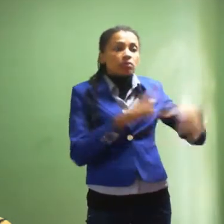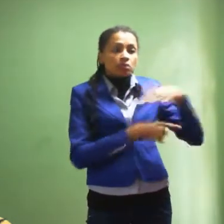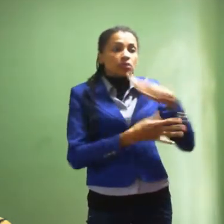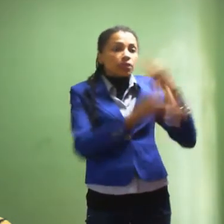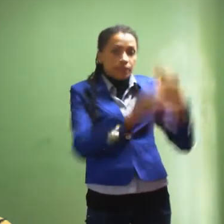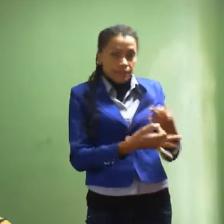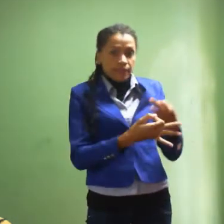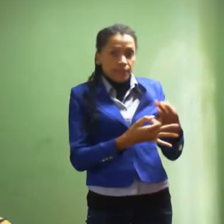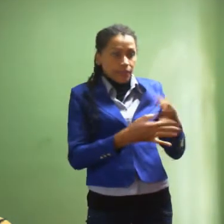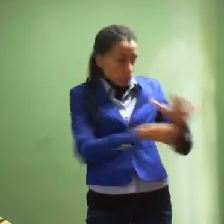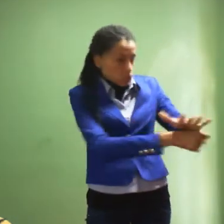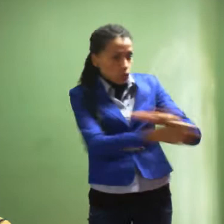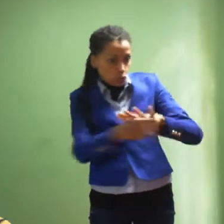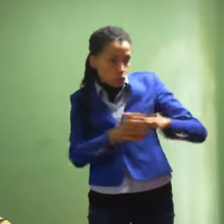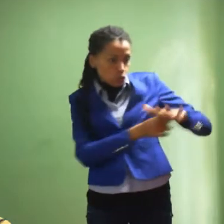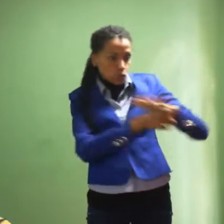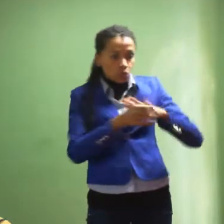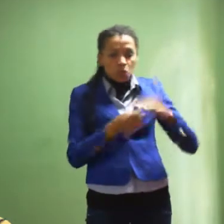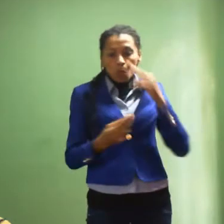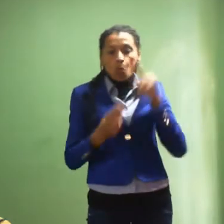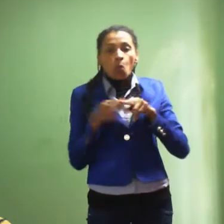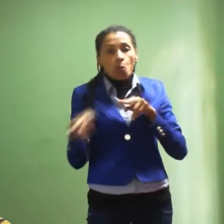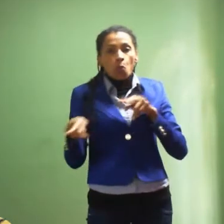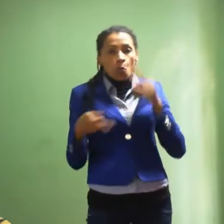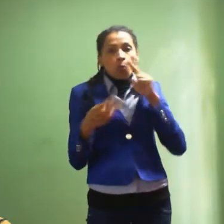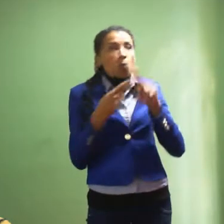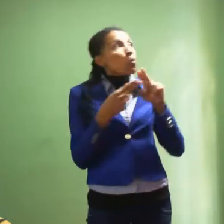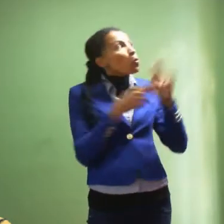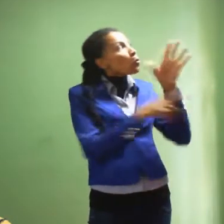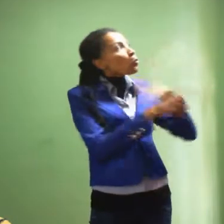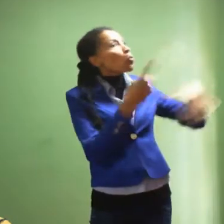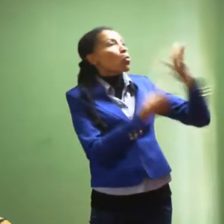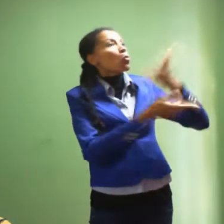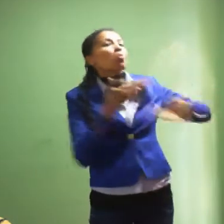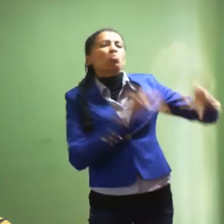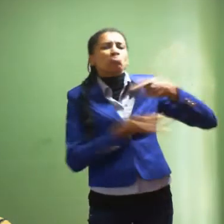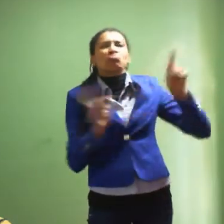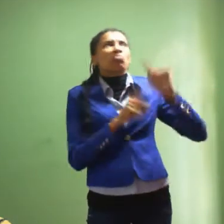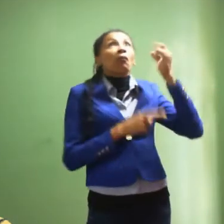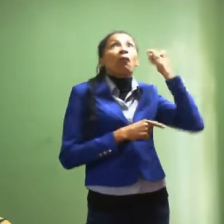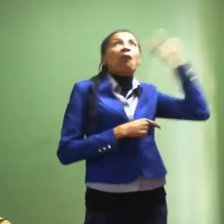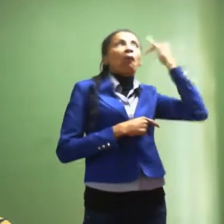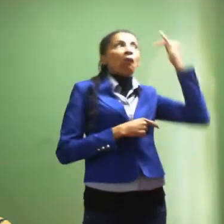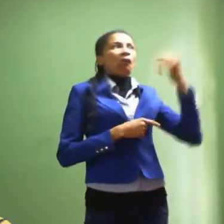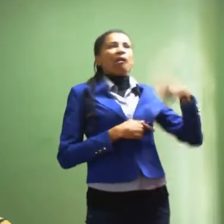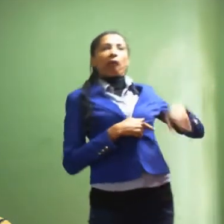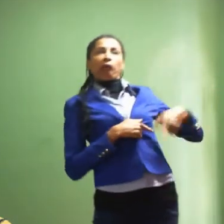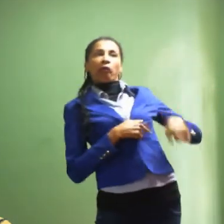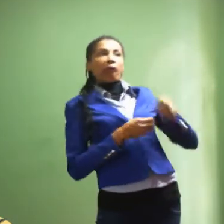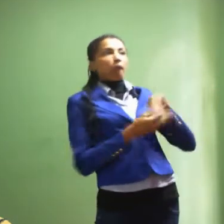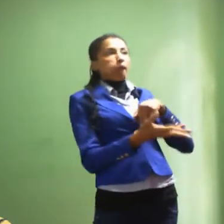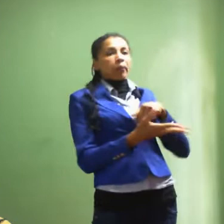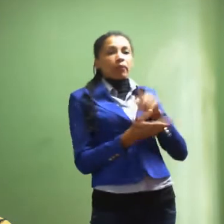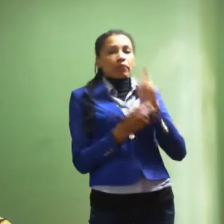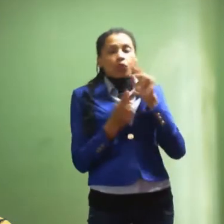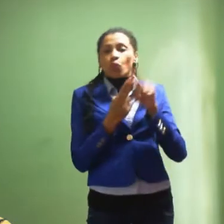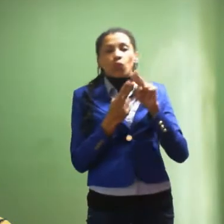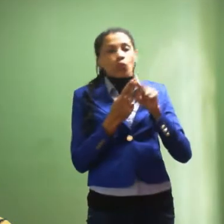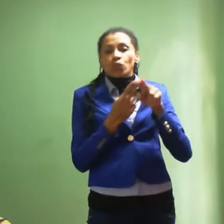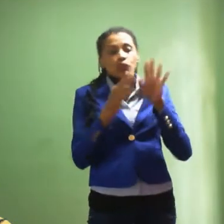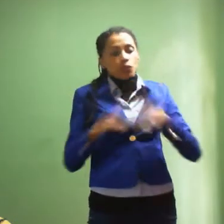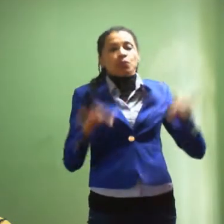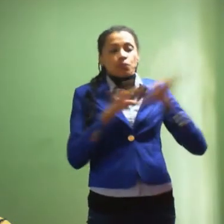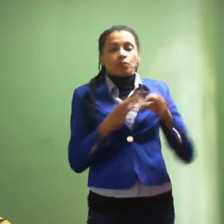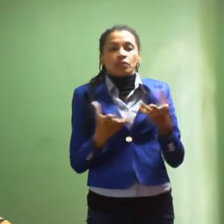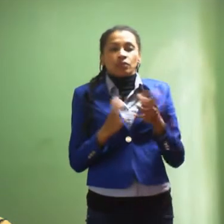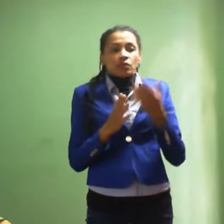real, de contextos en los que ellos están actuando directamente, y no es algo que tampoco venga externo a como